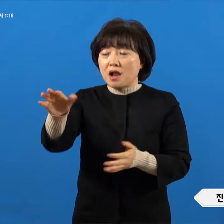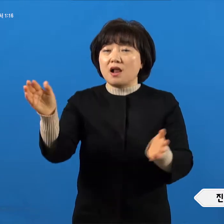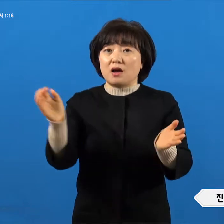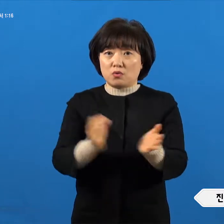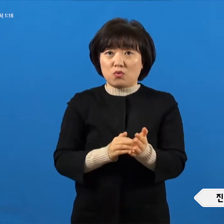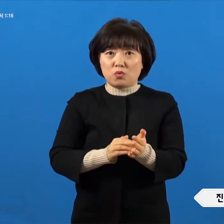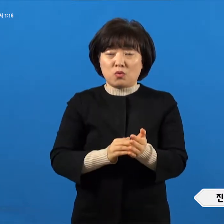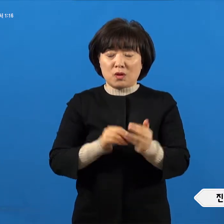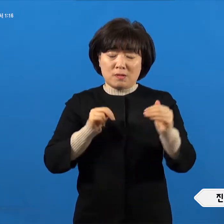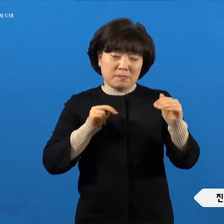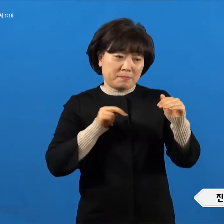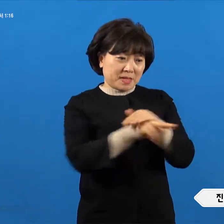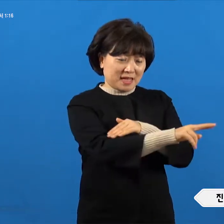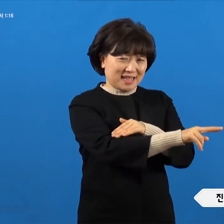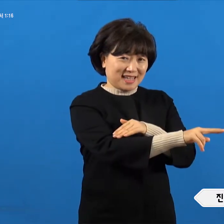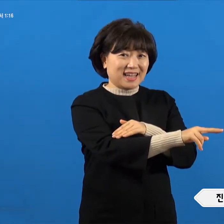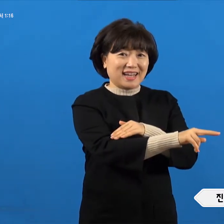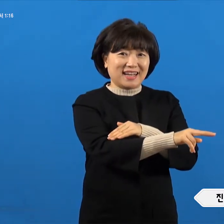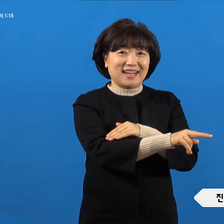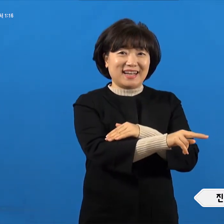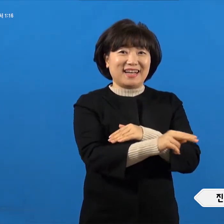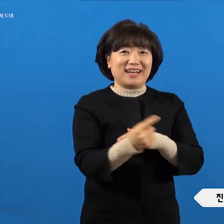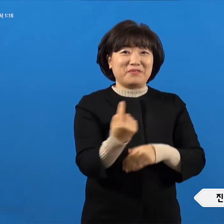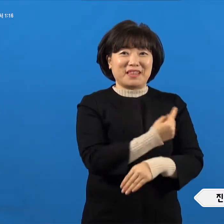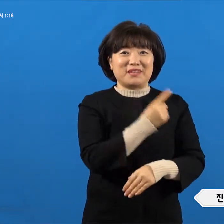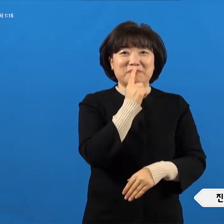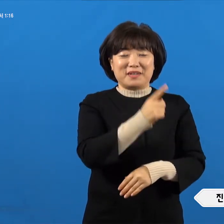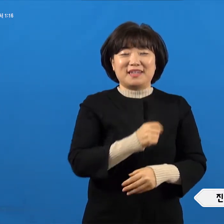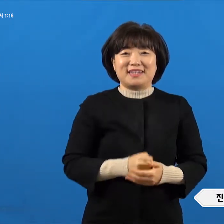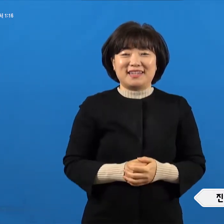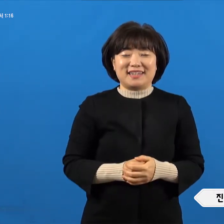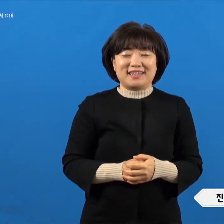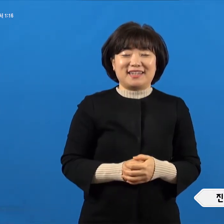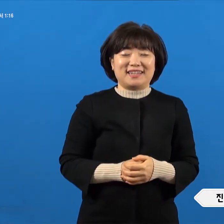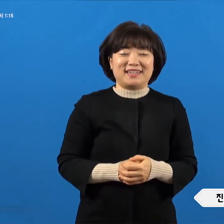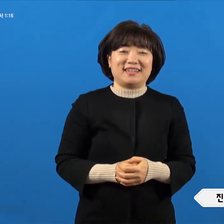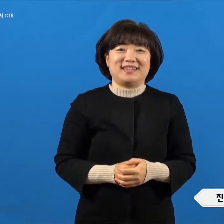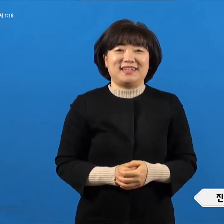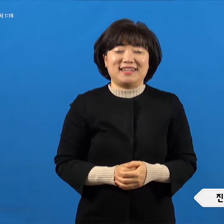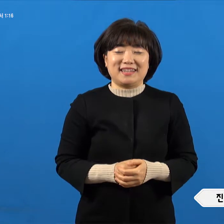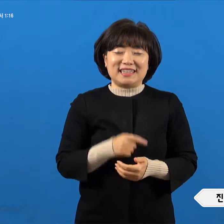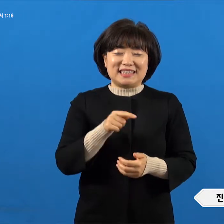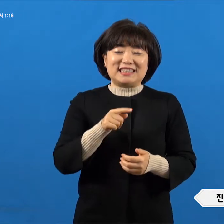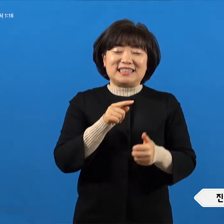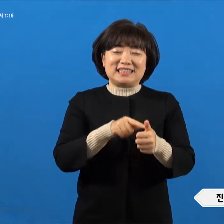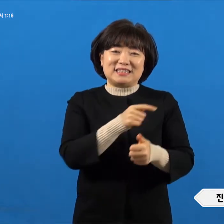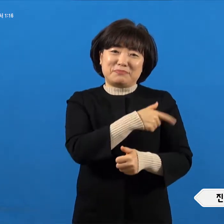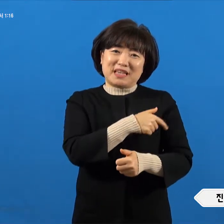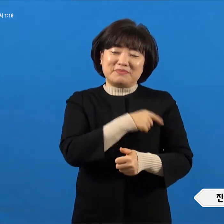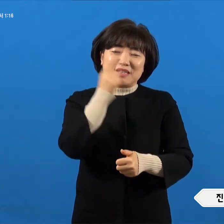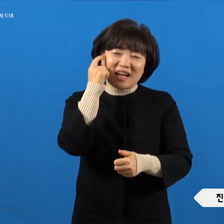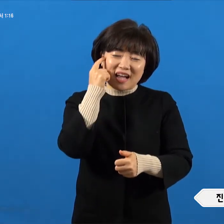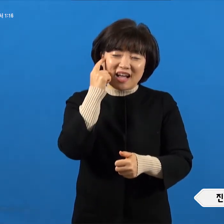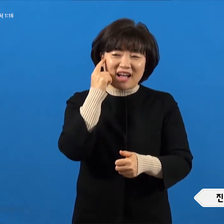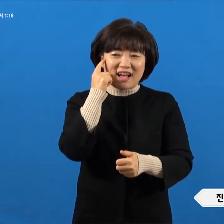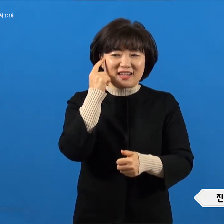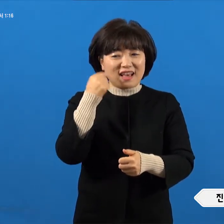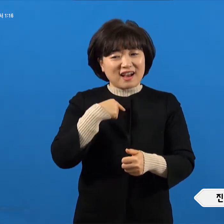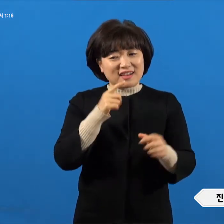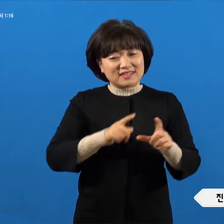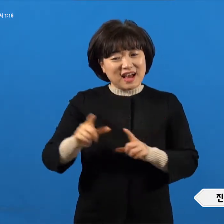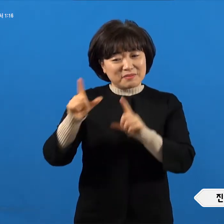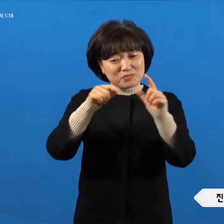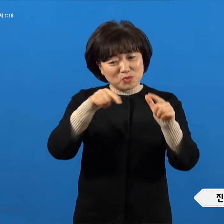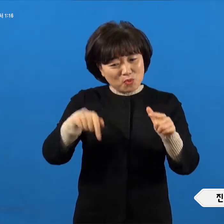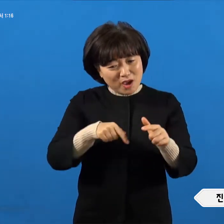답을 하고 도망치듯 빠져나왔다고 합니다. 그러면서 집사님 생각하셨습니다. 야, 내가 얼마나 삶